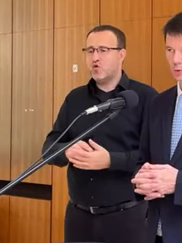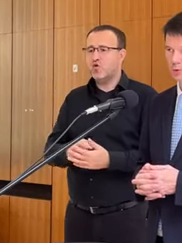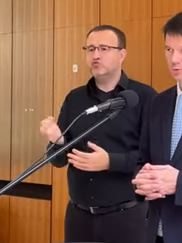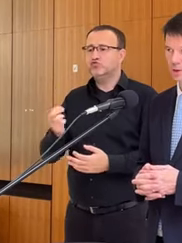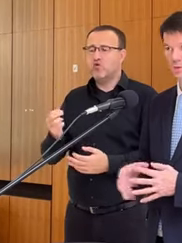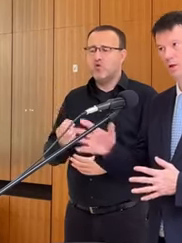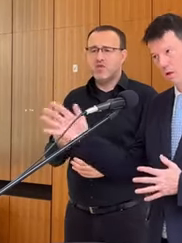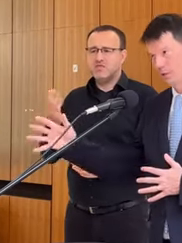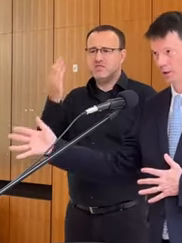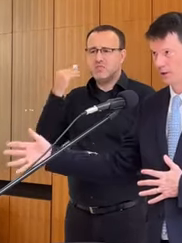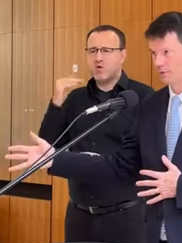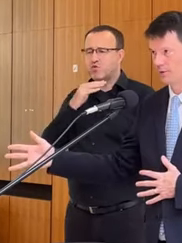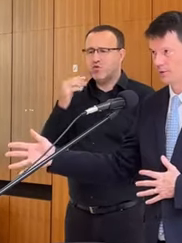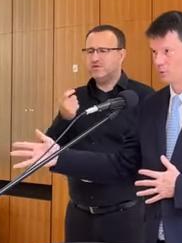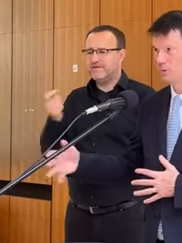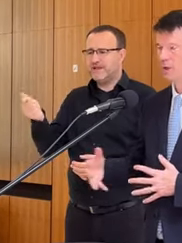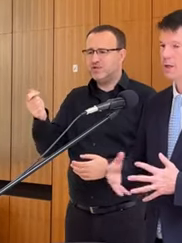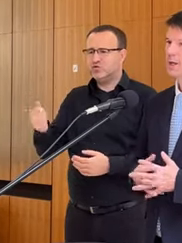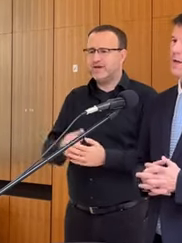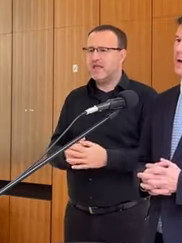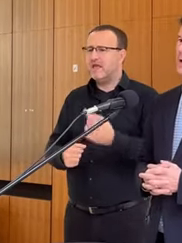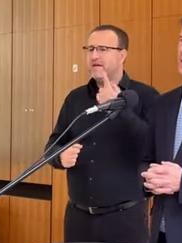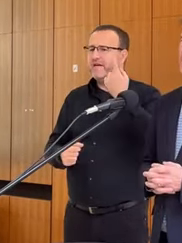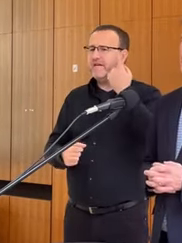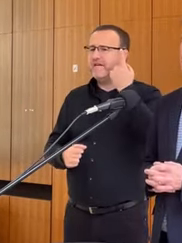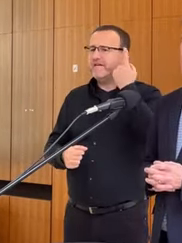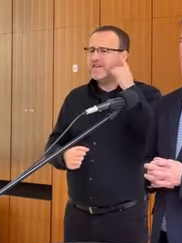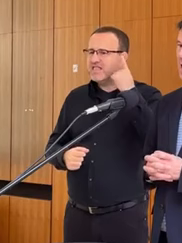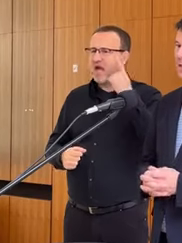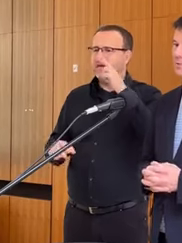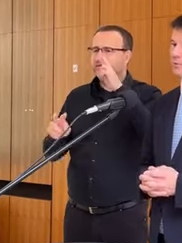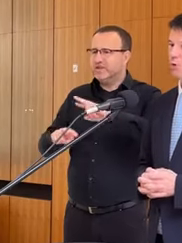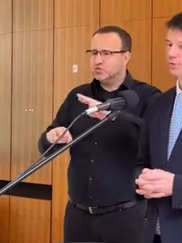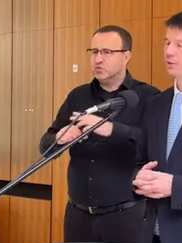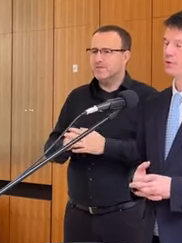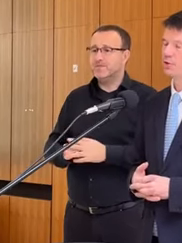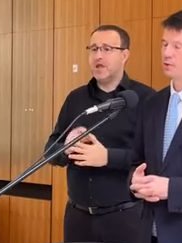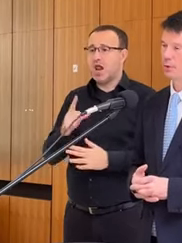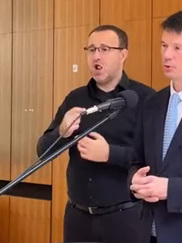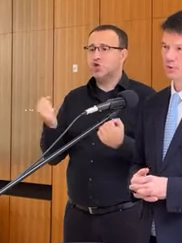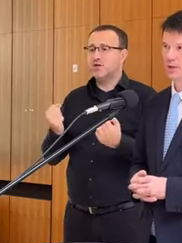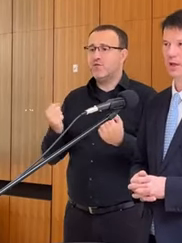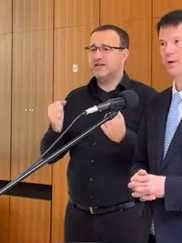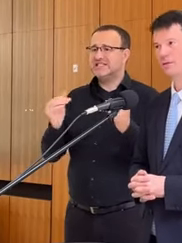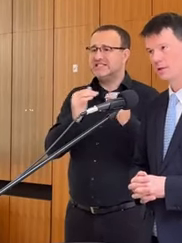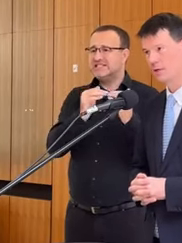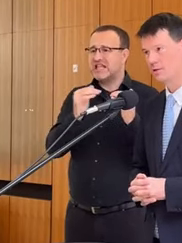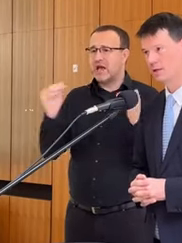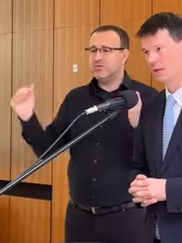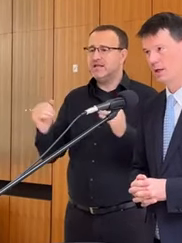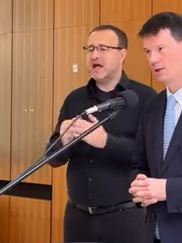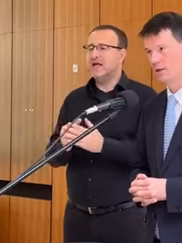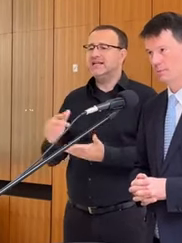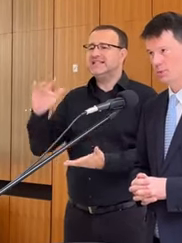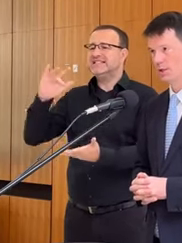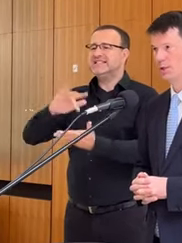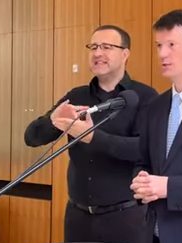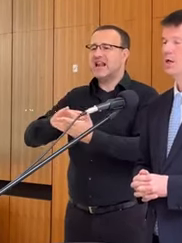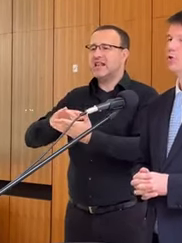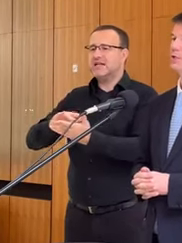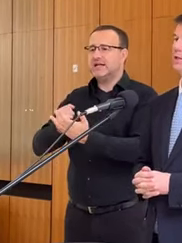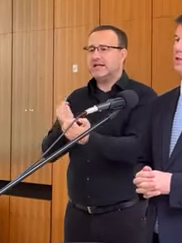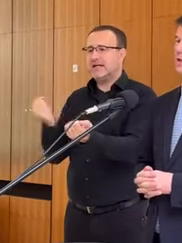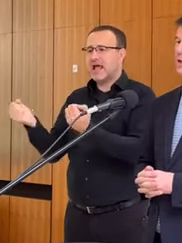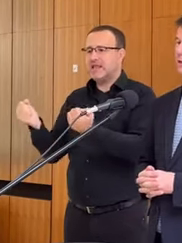nebolo dostatočne financované, napríklad aj tá veda výskum, ale skôr stabilizačné prvky, čo sa týka napríklad centralizácie riadenia